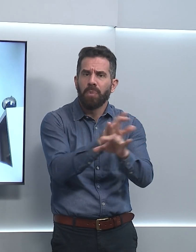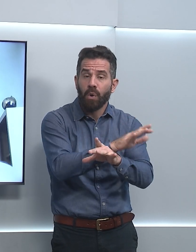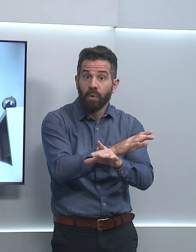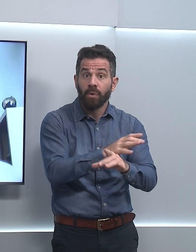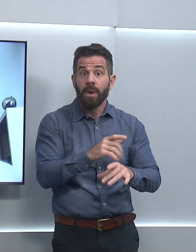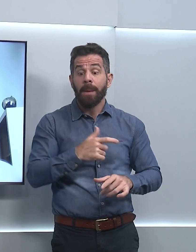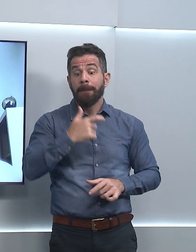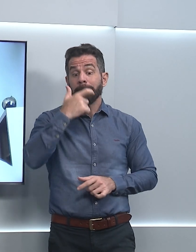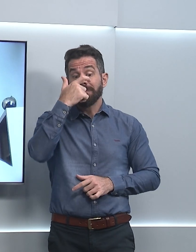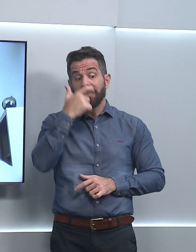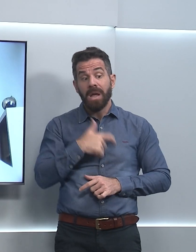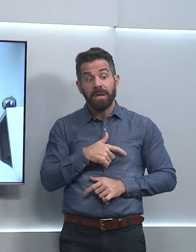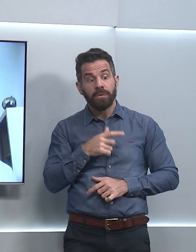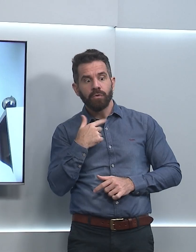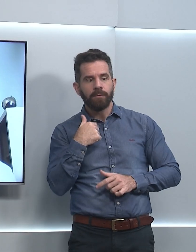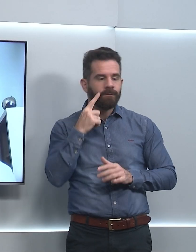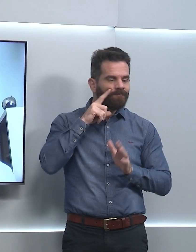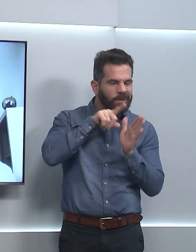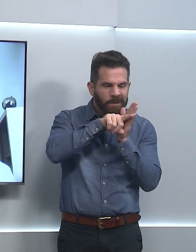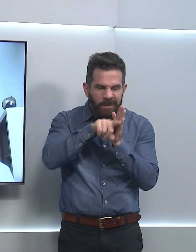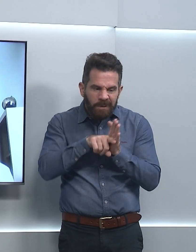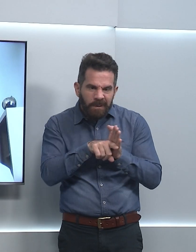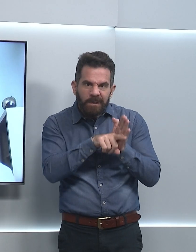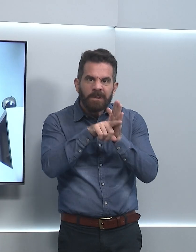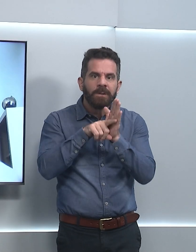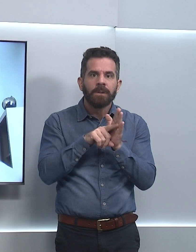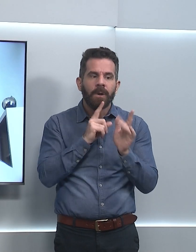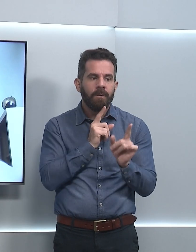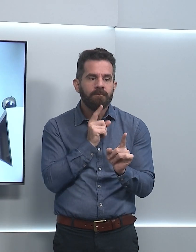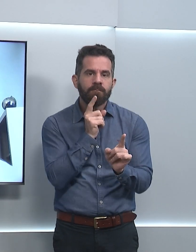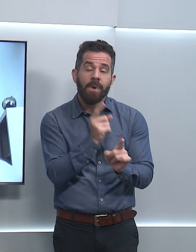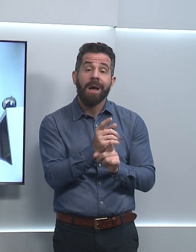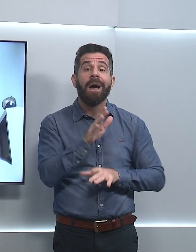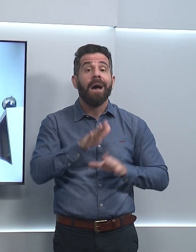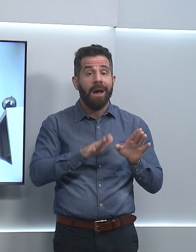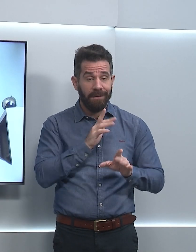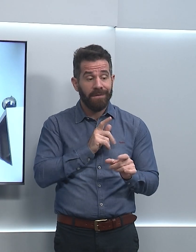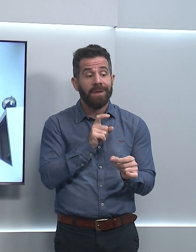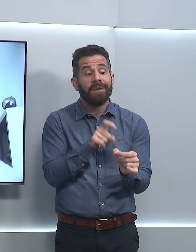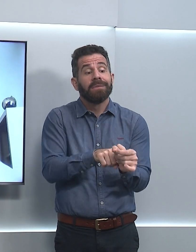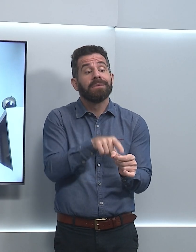os golpistas, que muitas vezes estão até interligados